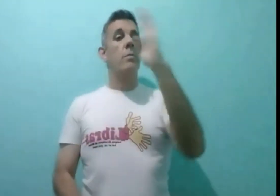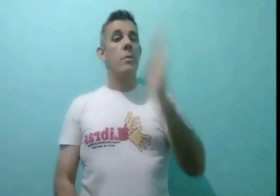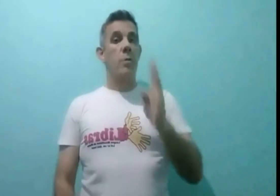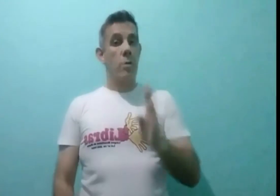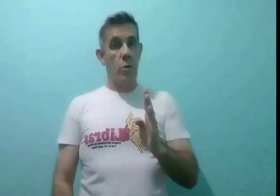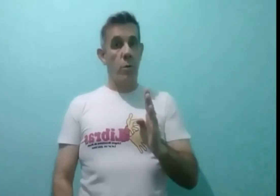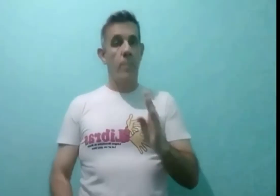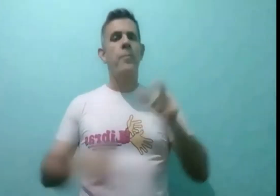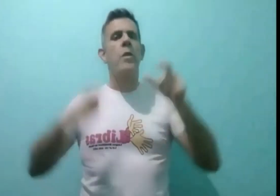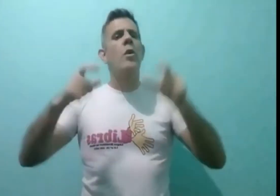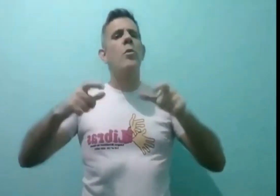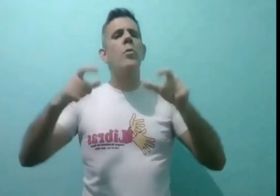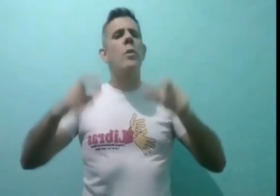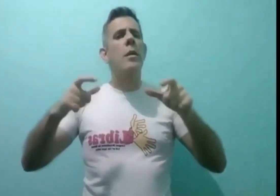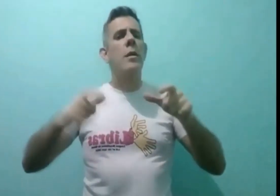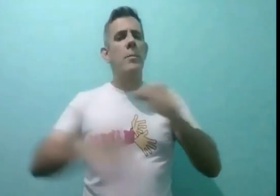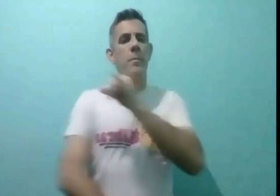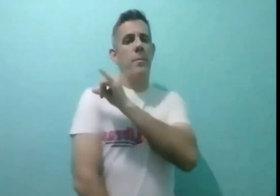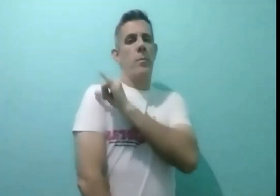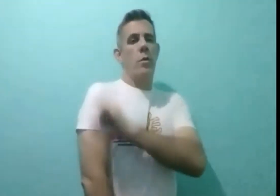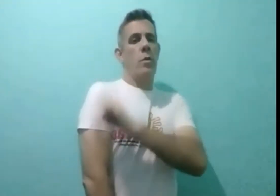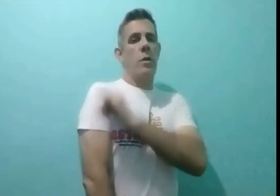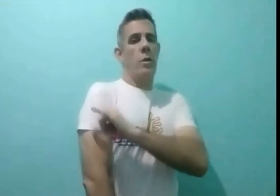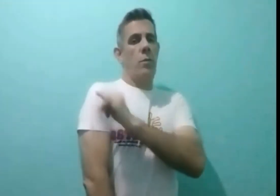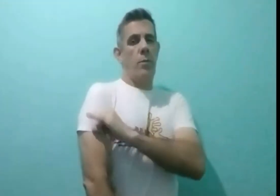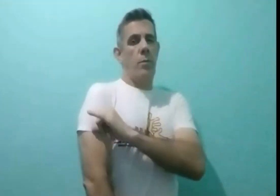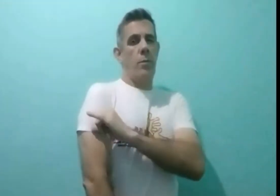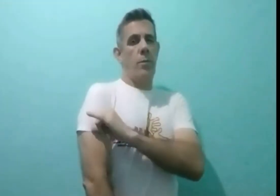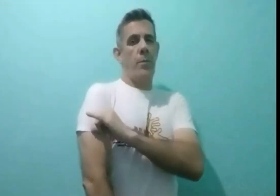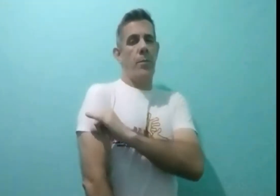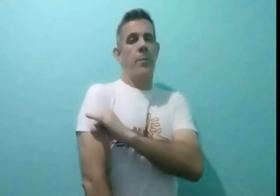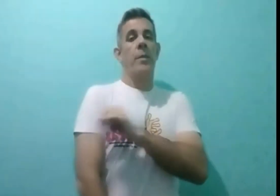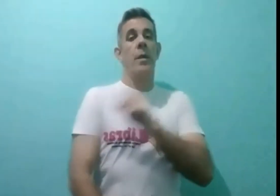1855, chegou aqui no Brasil, no Rio de Janeiro,